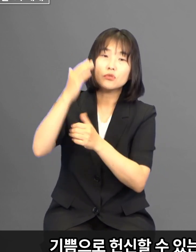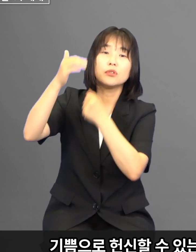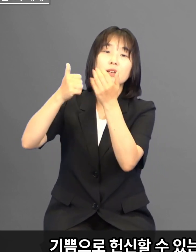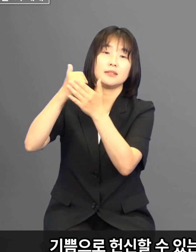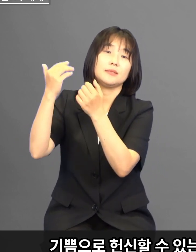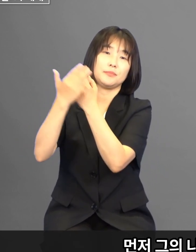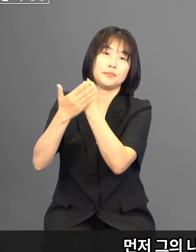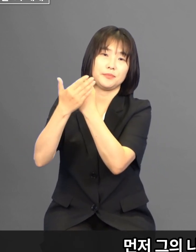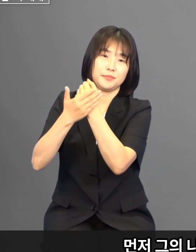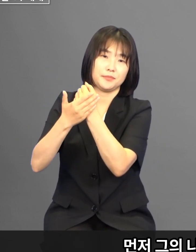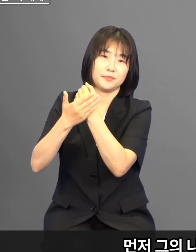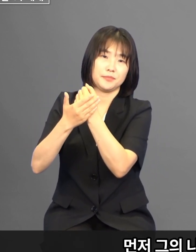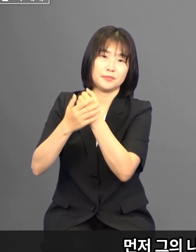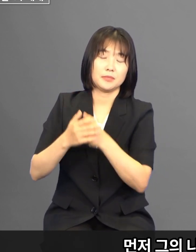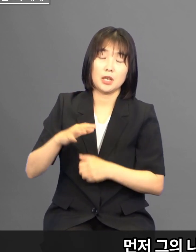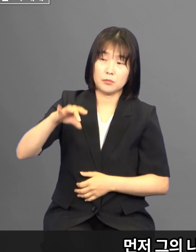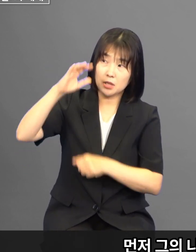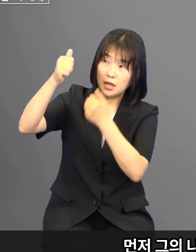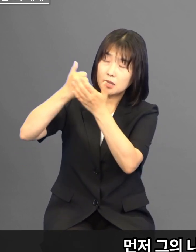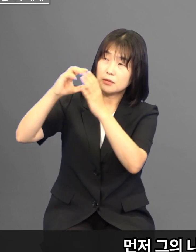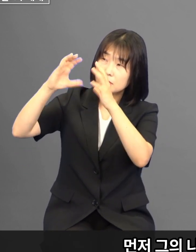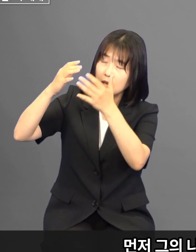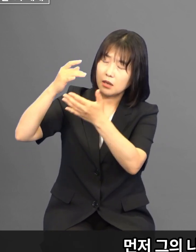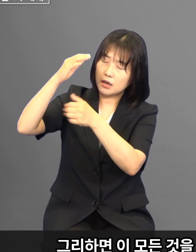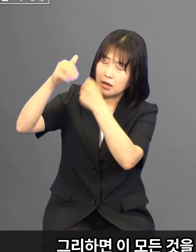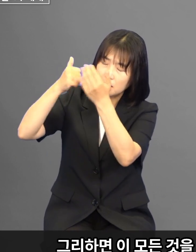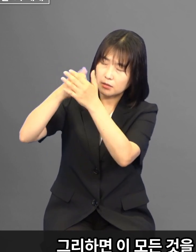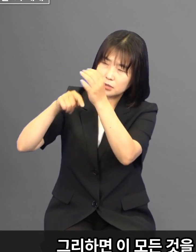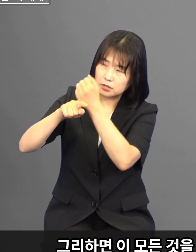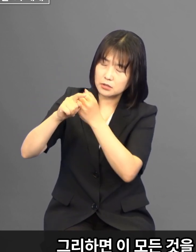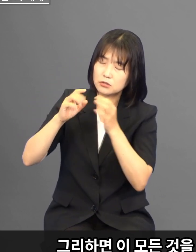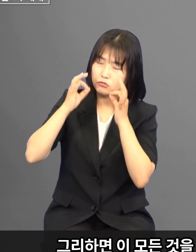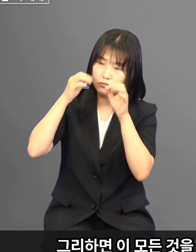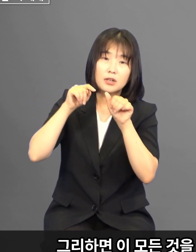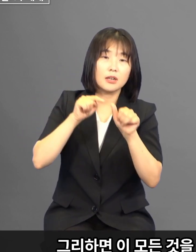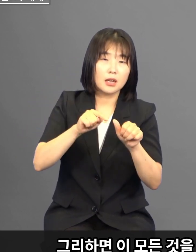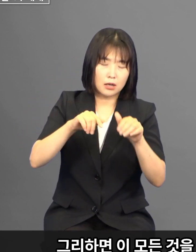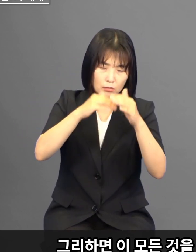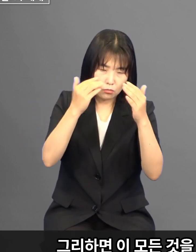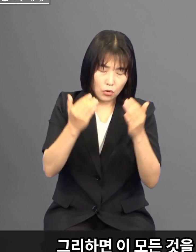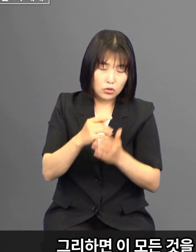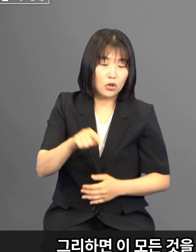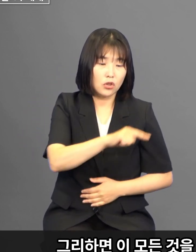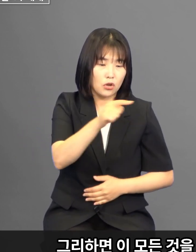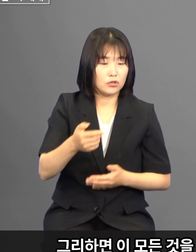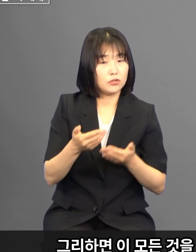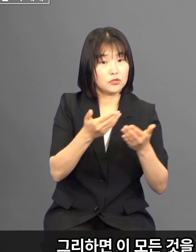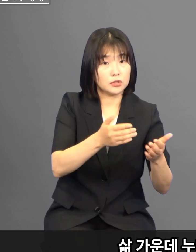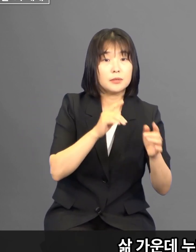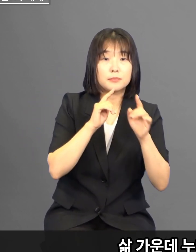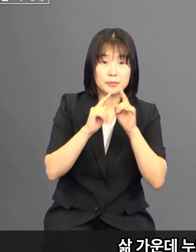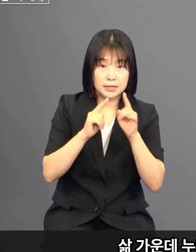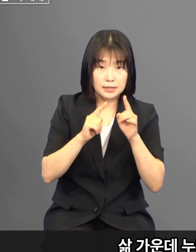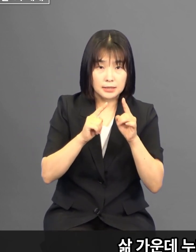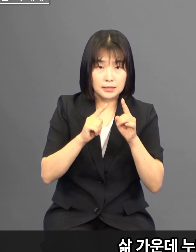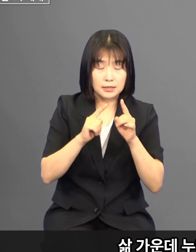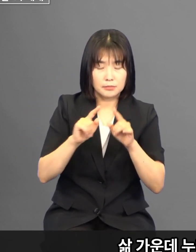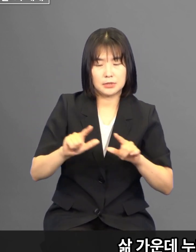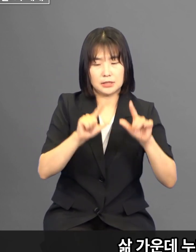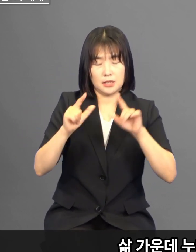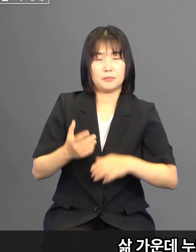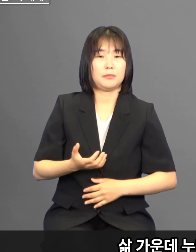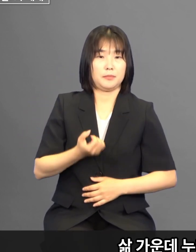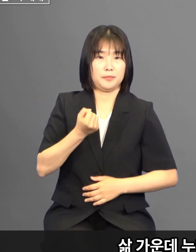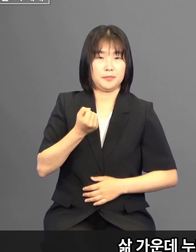은혜입니다. 먼저 그의 나라와 그의 의를 구하라. 그리하면 이 모든 것을 너희에게 더하시리라 하신 말씀을 삶 가운데 누리게